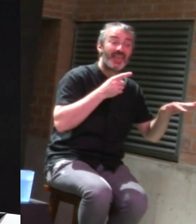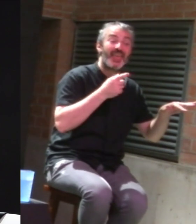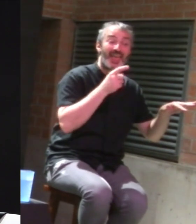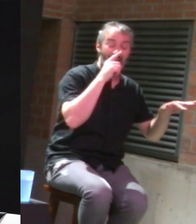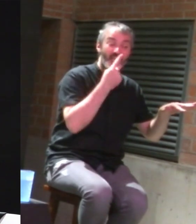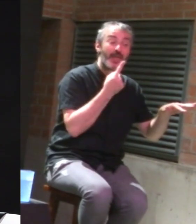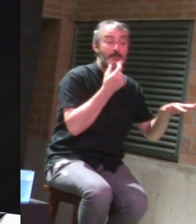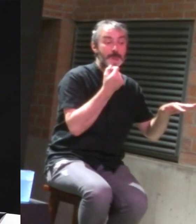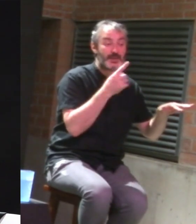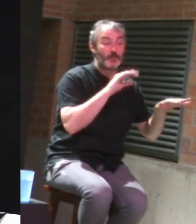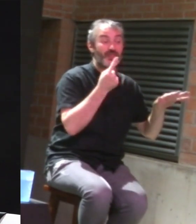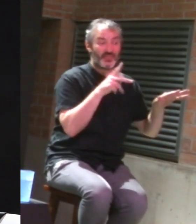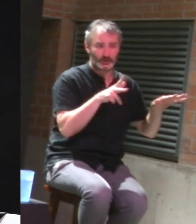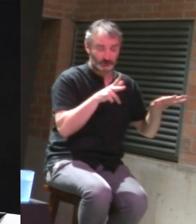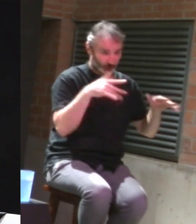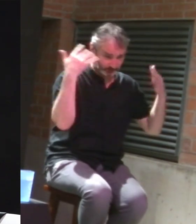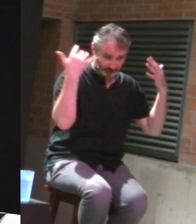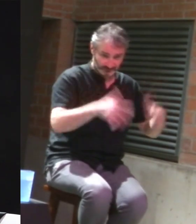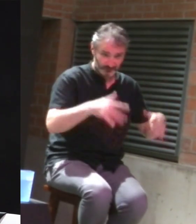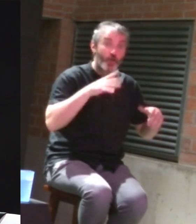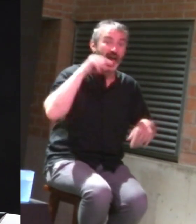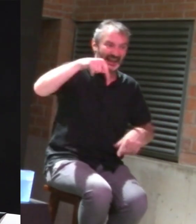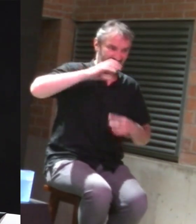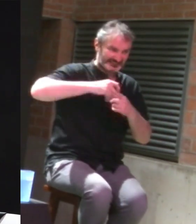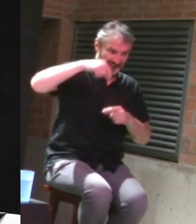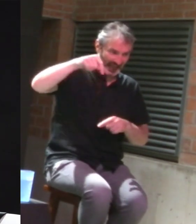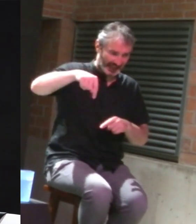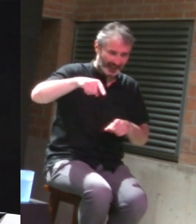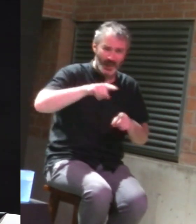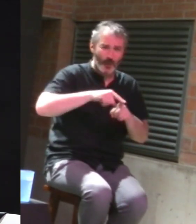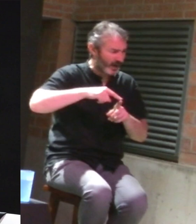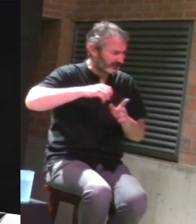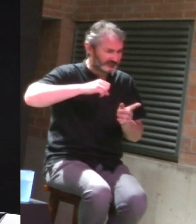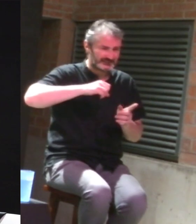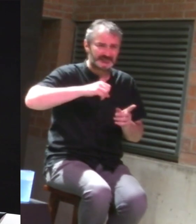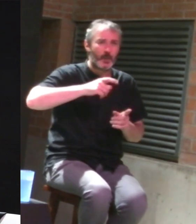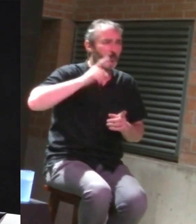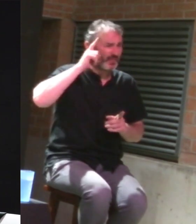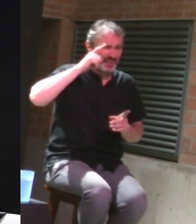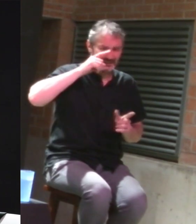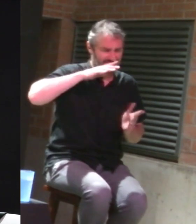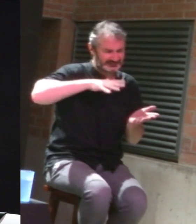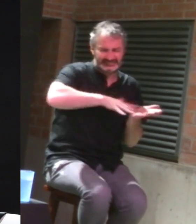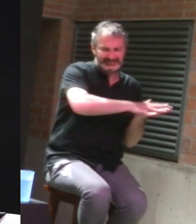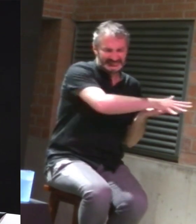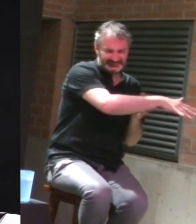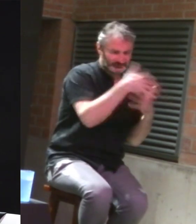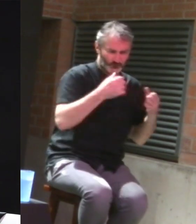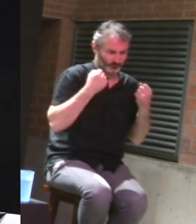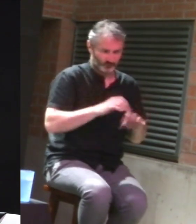18. Que a més la del 18 passa tot aquí a Sants. Tot és l'Espanya industrial, la d'aquí Sants